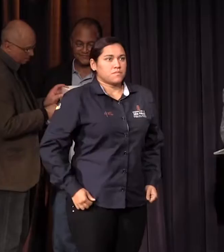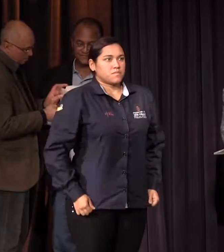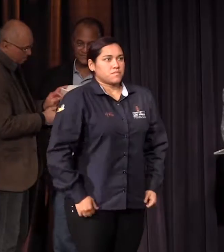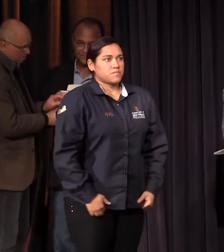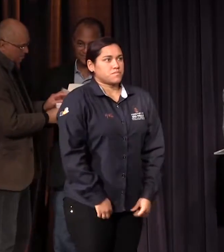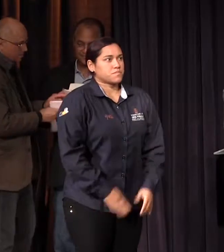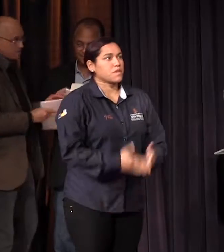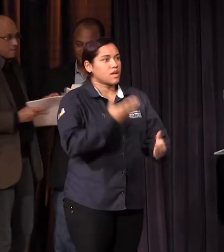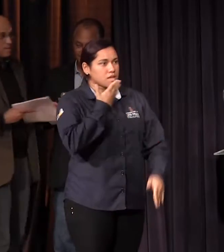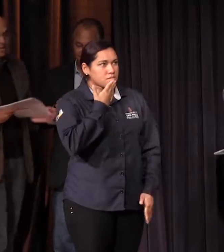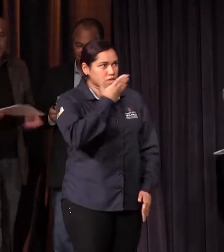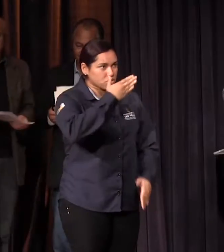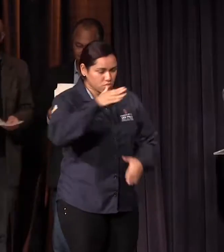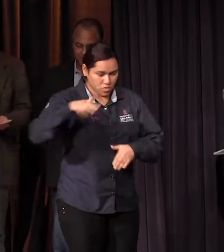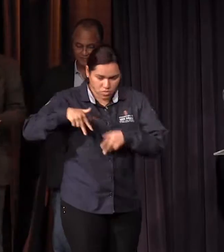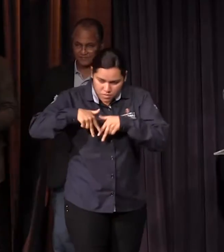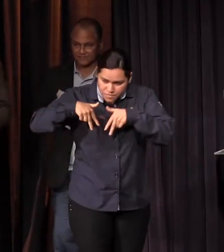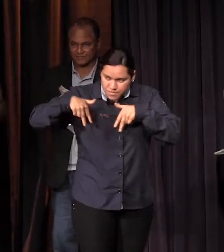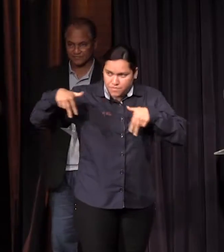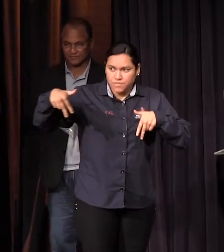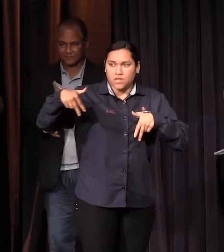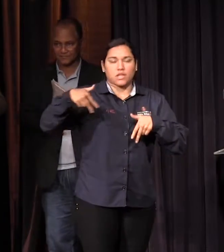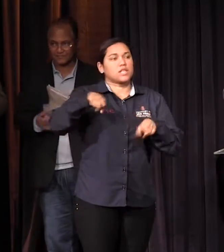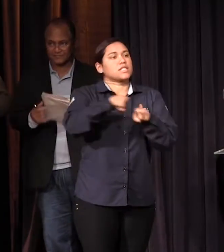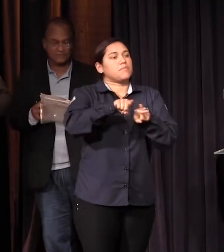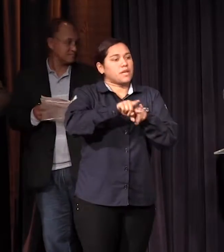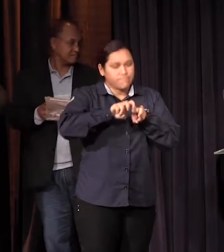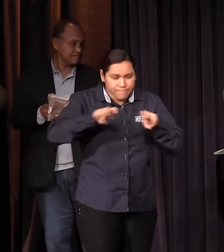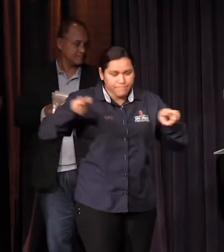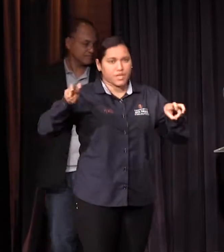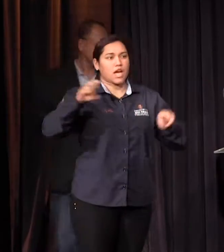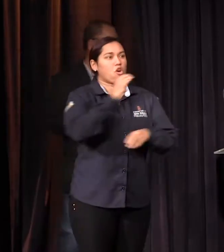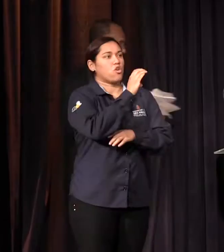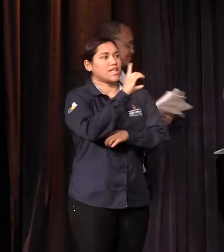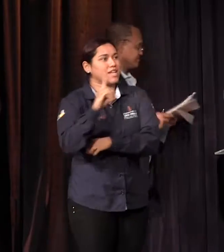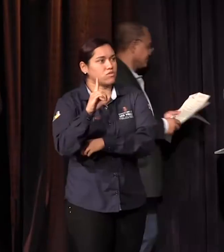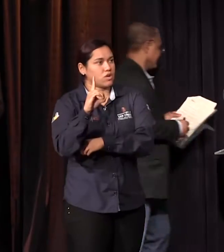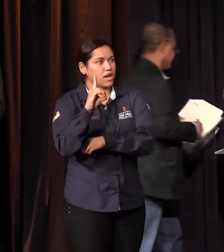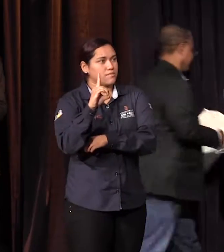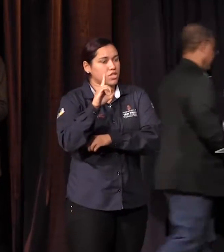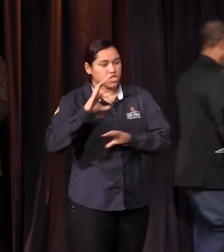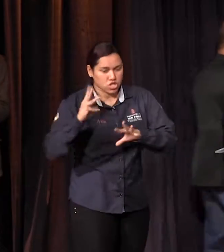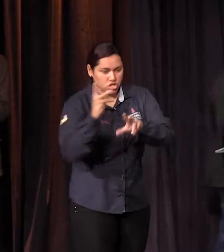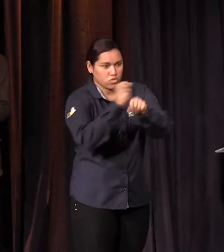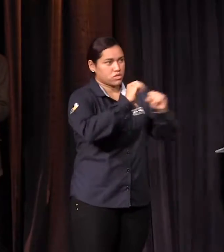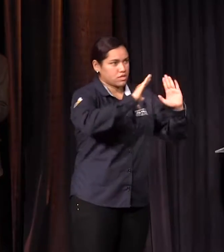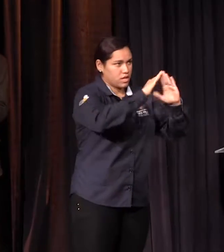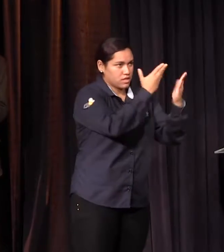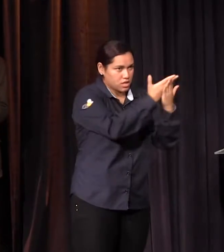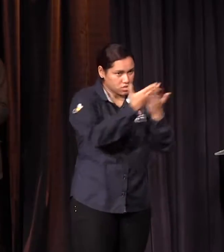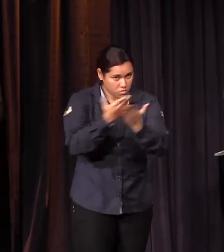pedimos para ir ao palco a senhora coordenadora dos centros educacionais unificados da secretaria municipal